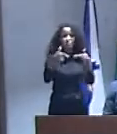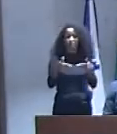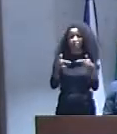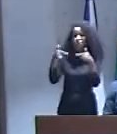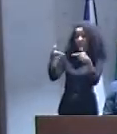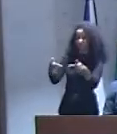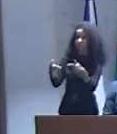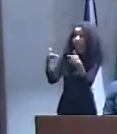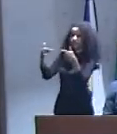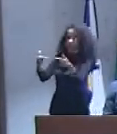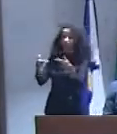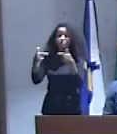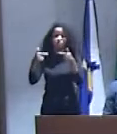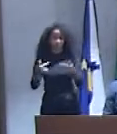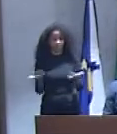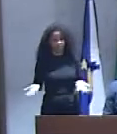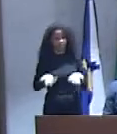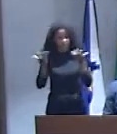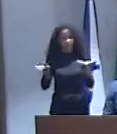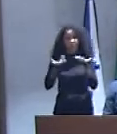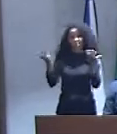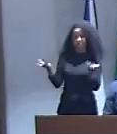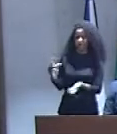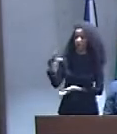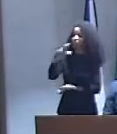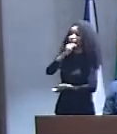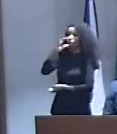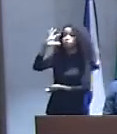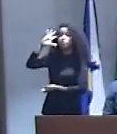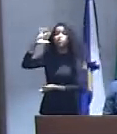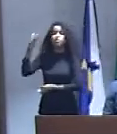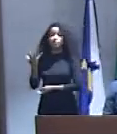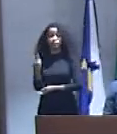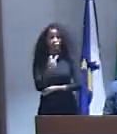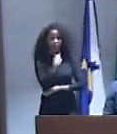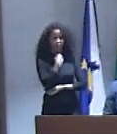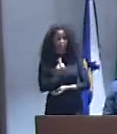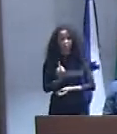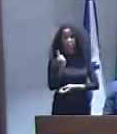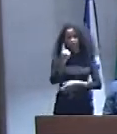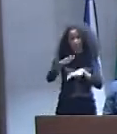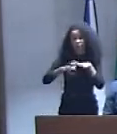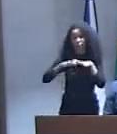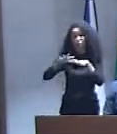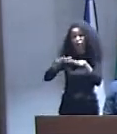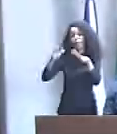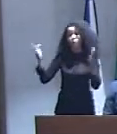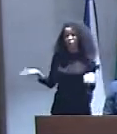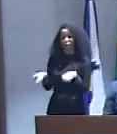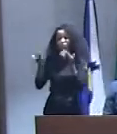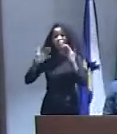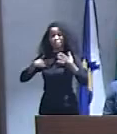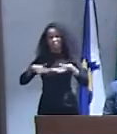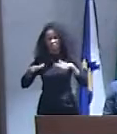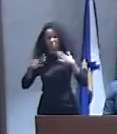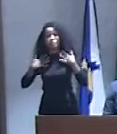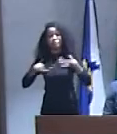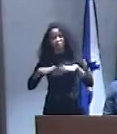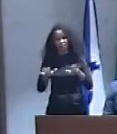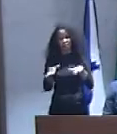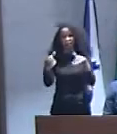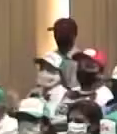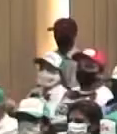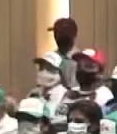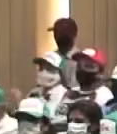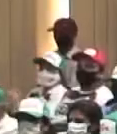ia. Se a veste pise ligeiro, quem não pode com a formiga, não assanha o formigueiro.